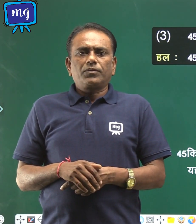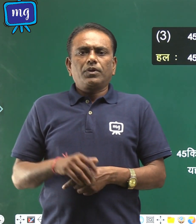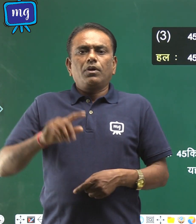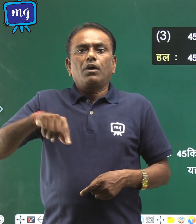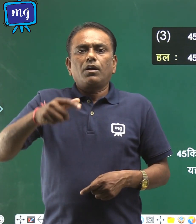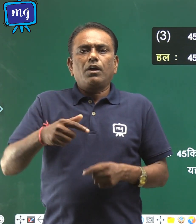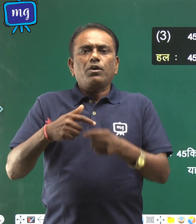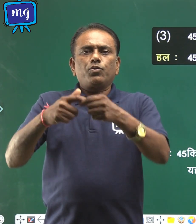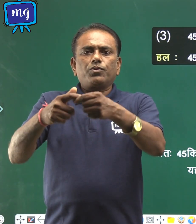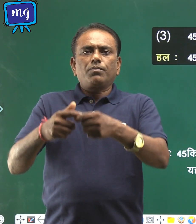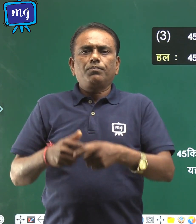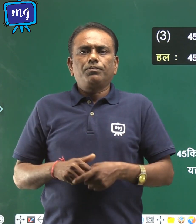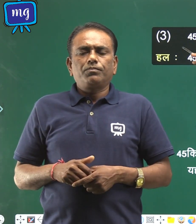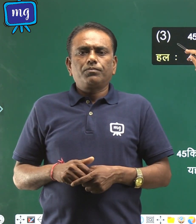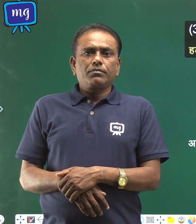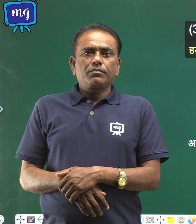अगला प्रश्न